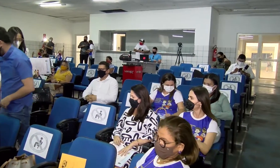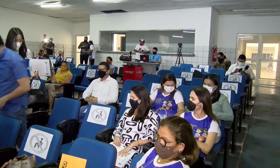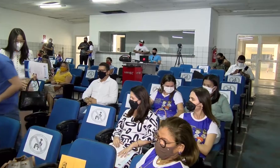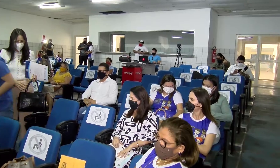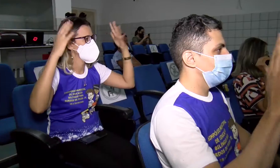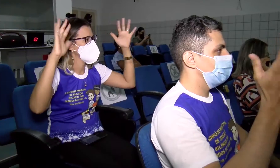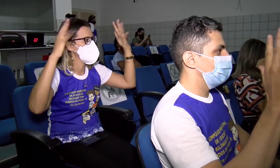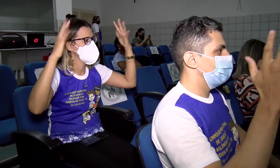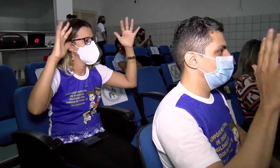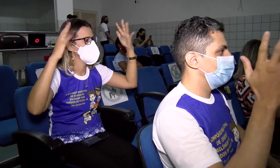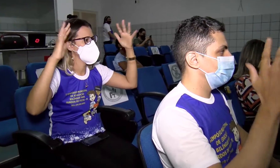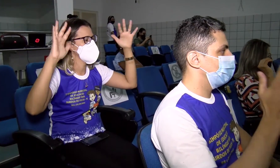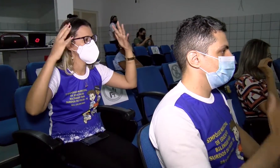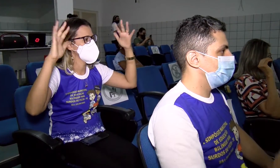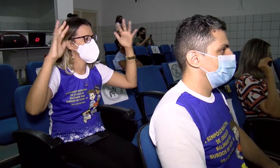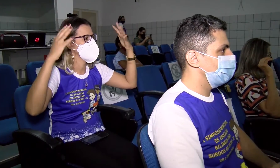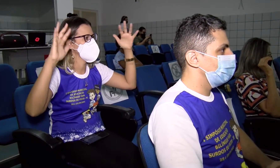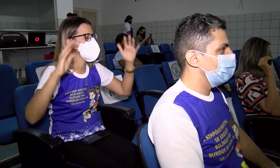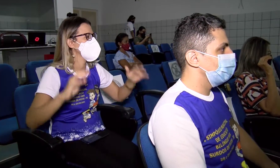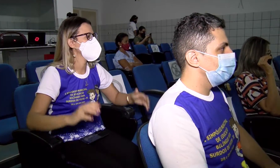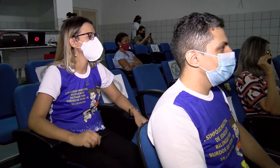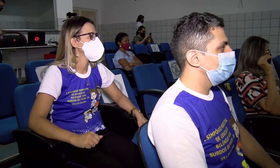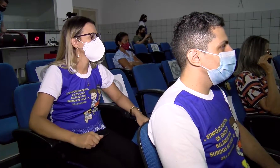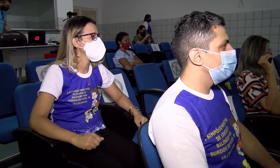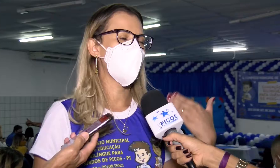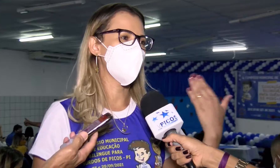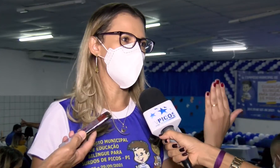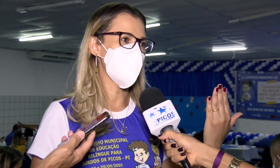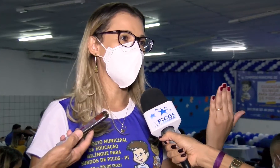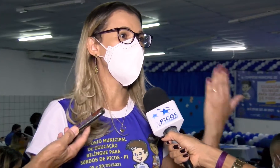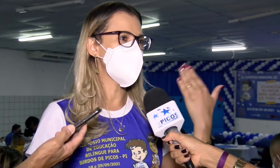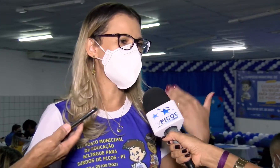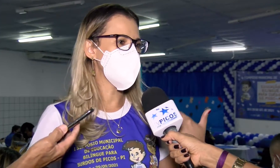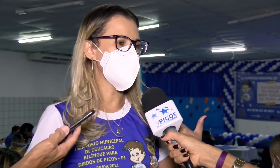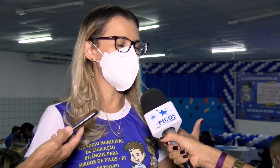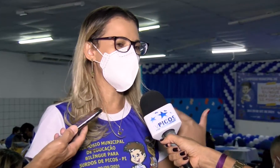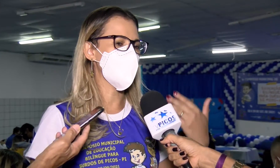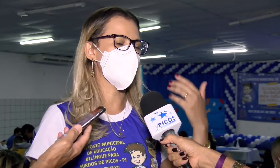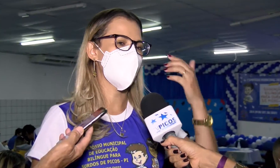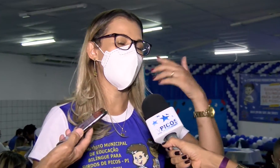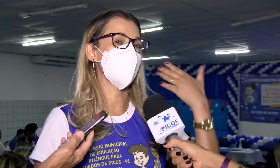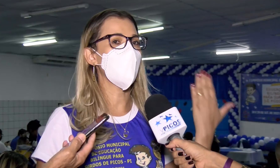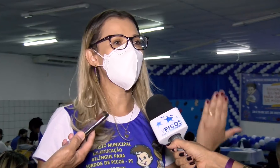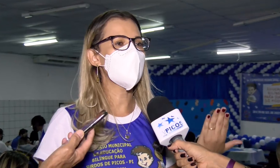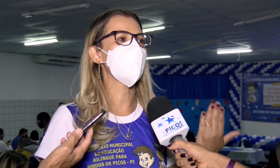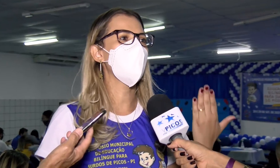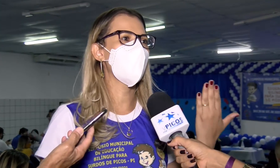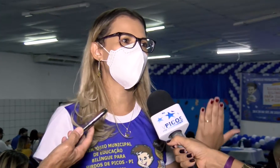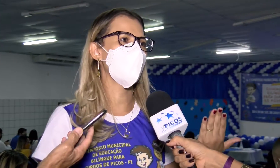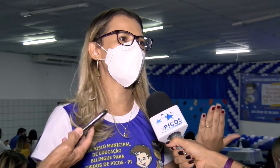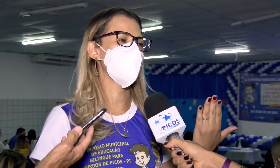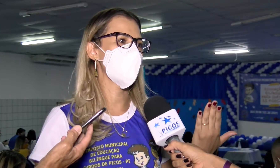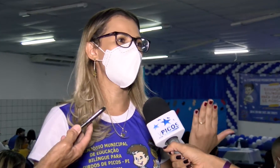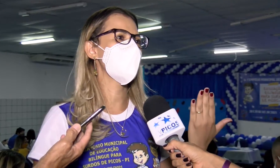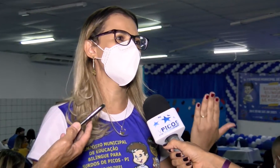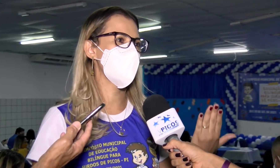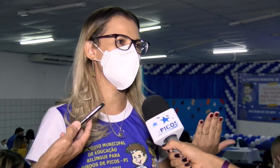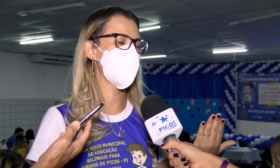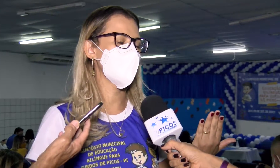aulas retornaram de forma presencial. Com a pandemia, o município de Picos ficou pensando como era que ia fazer a acessibilidade